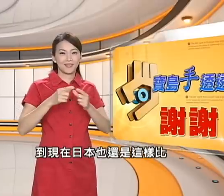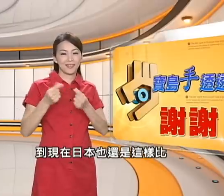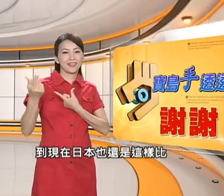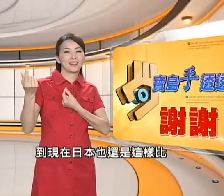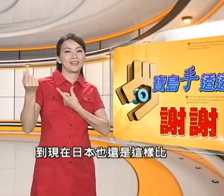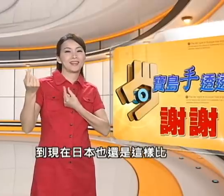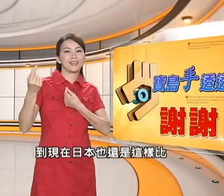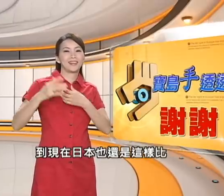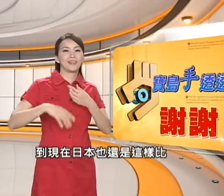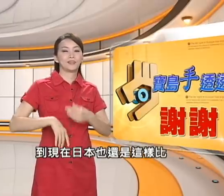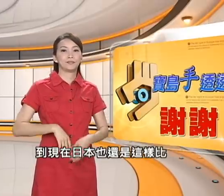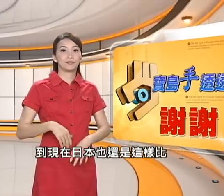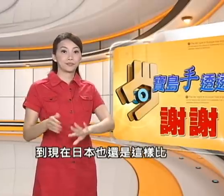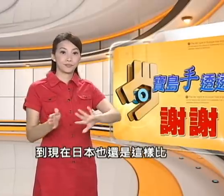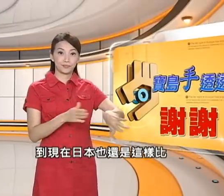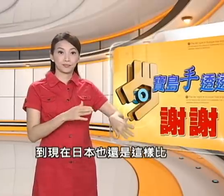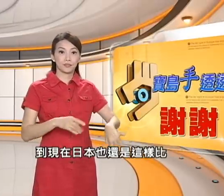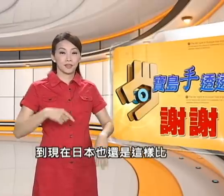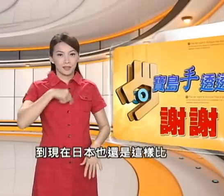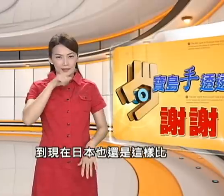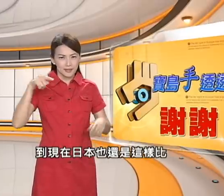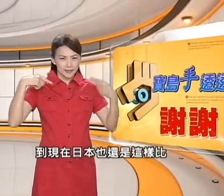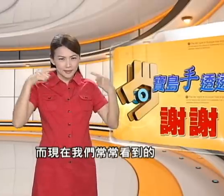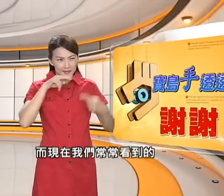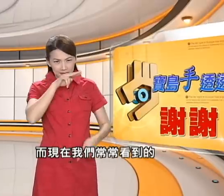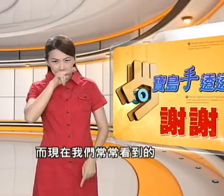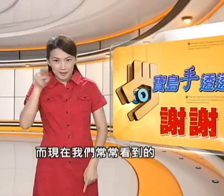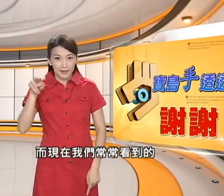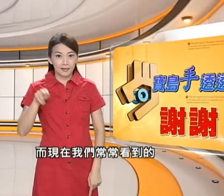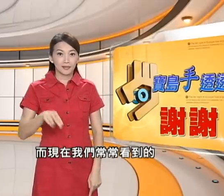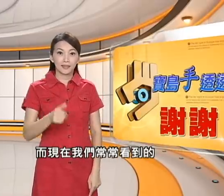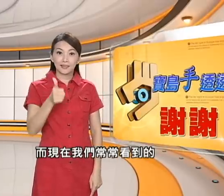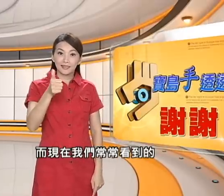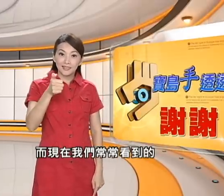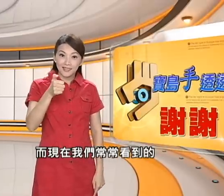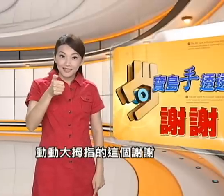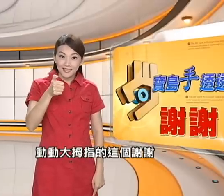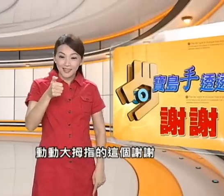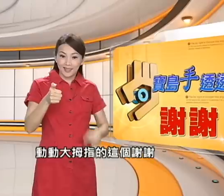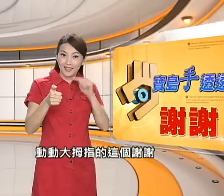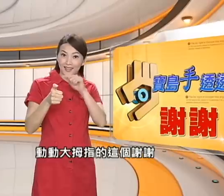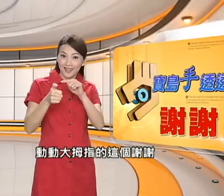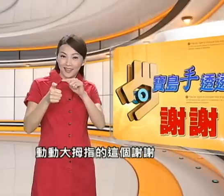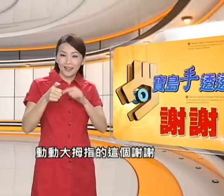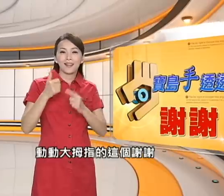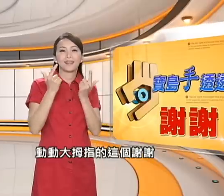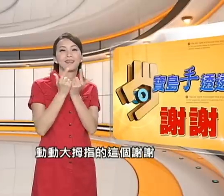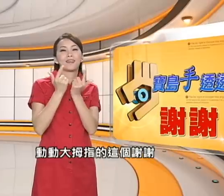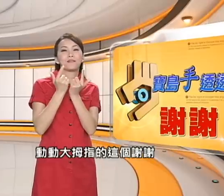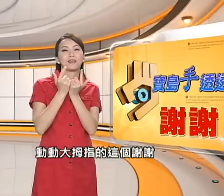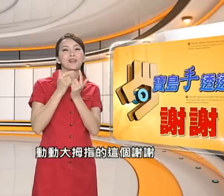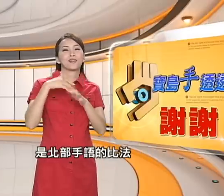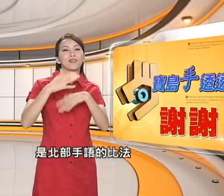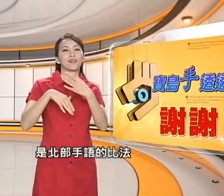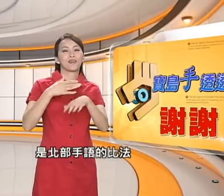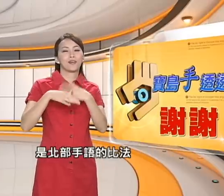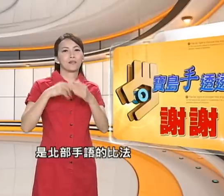也还是这样子笔哦。而现在我们常常看到的动动大拇指这个谢谢是北部手语的笔